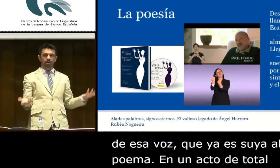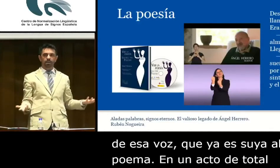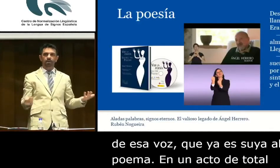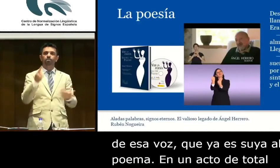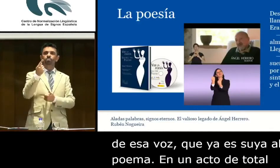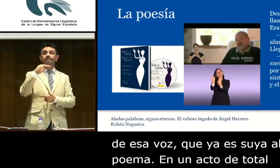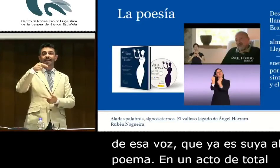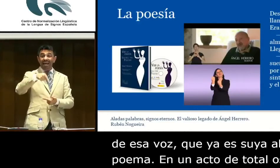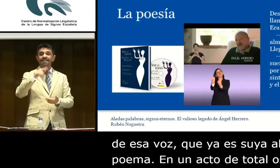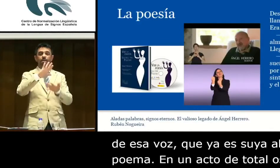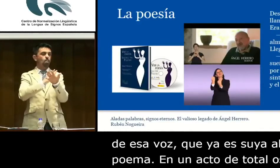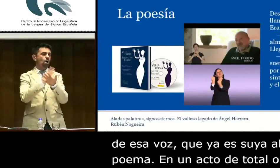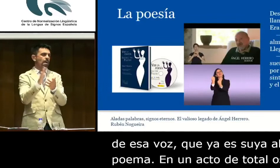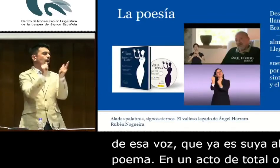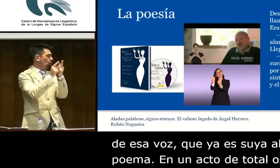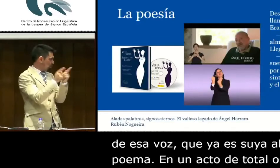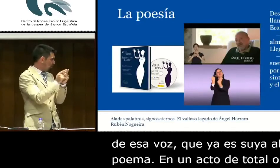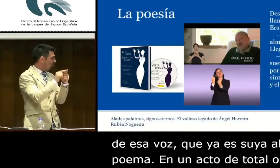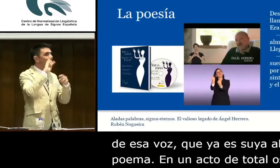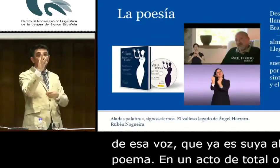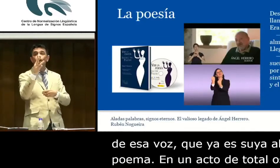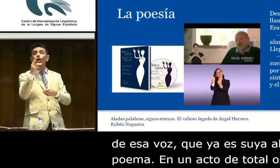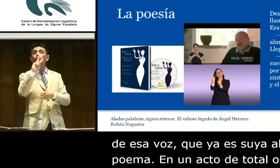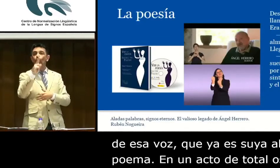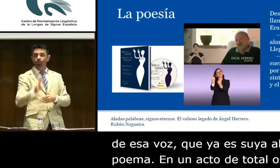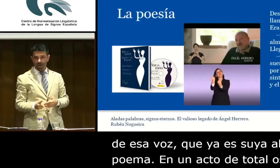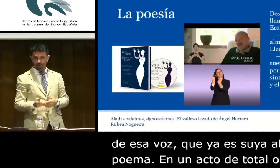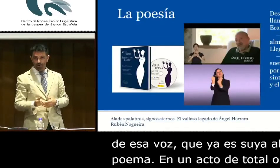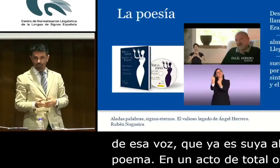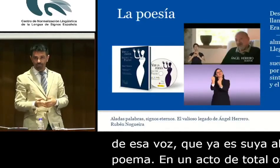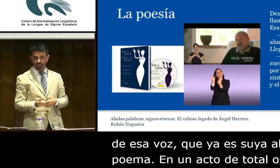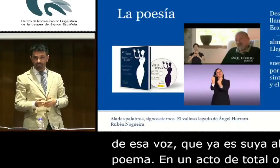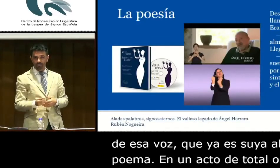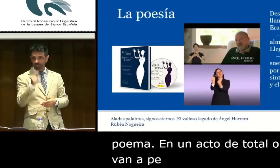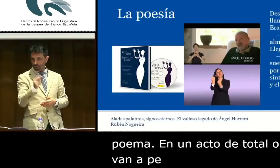escenario, los 8 versos que componen el poema.